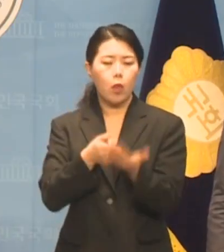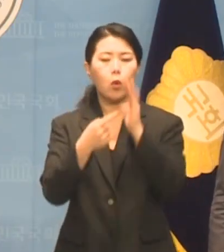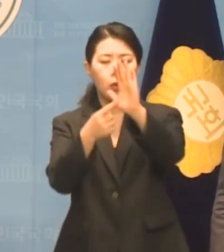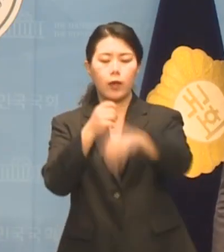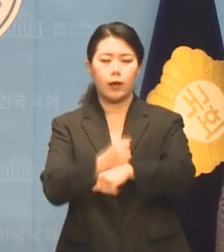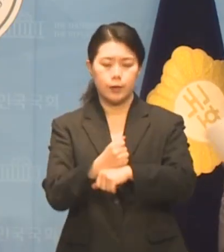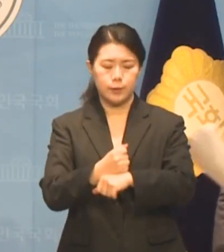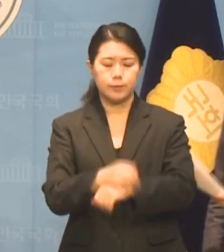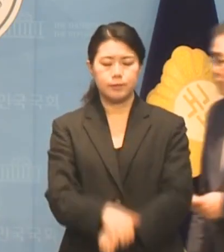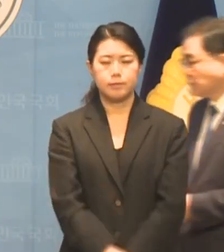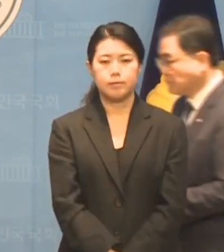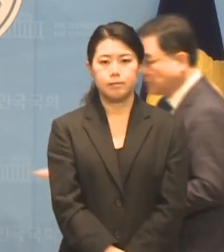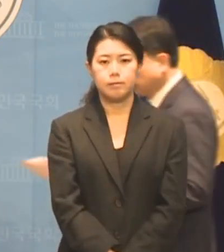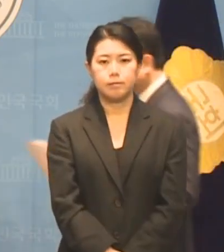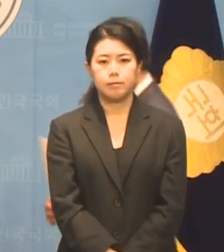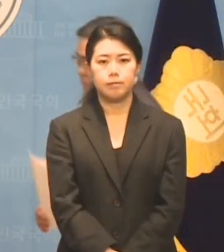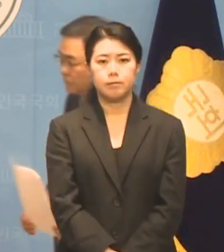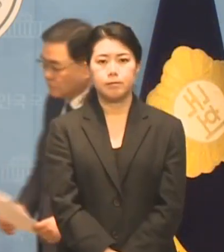했습니다.